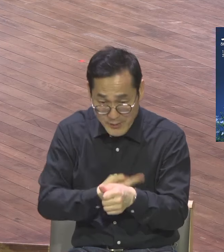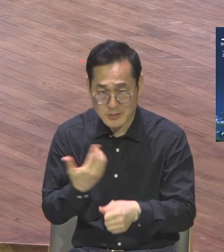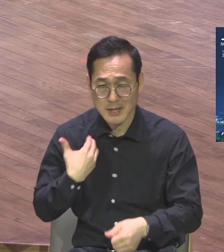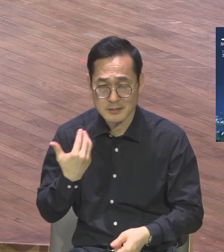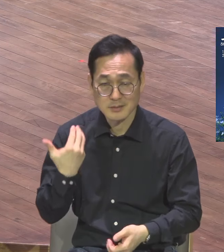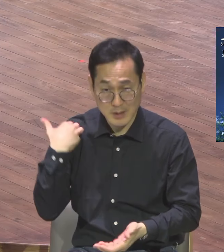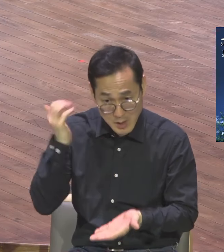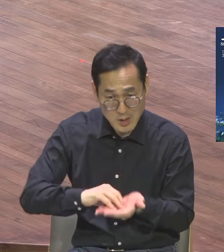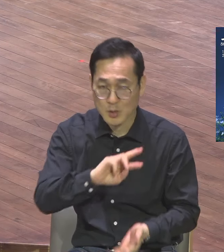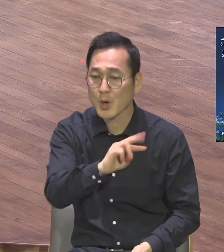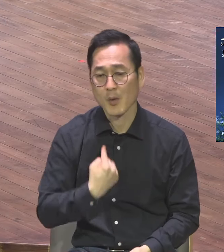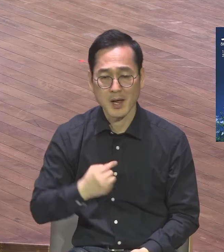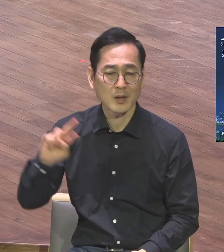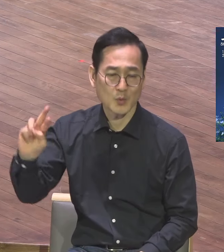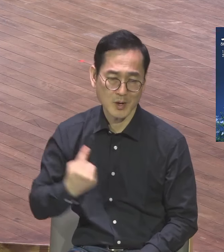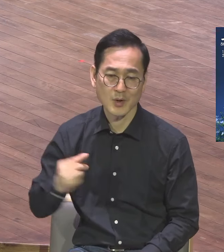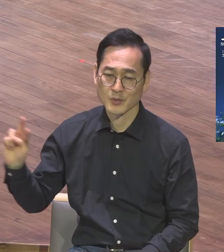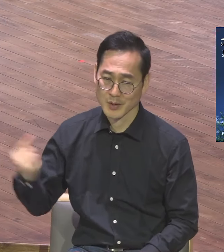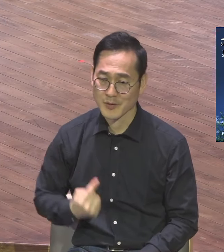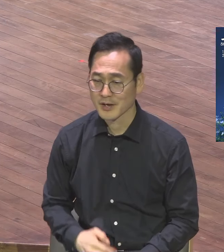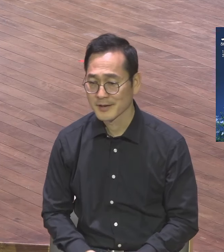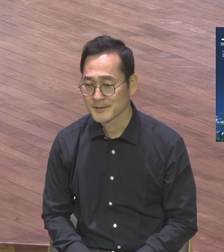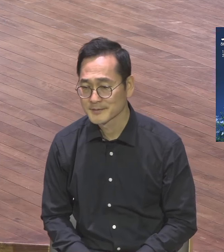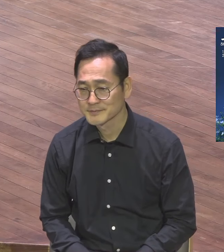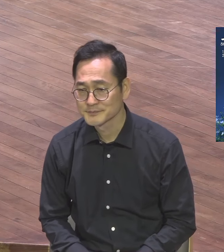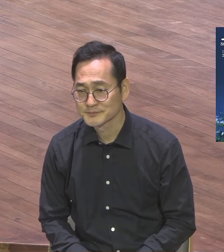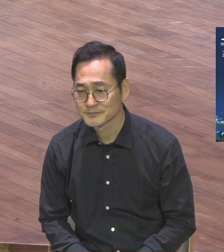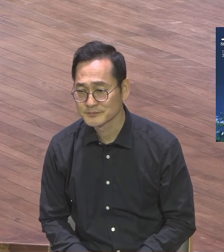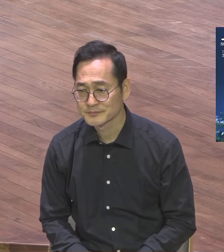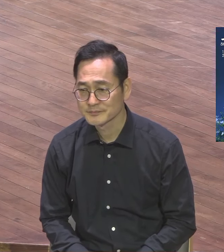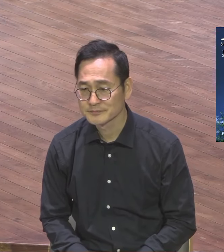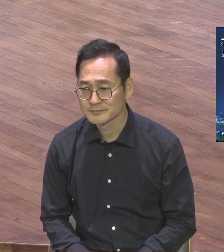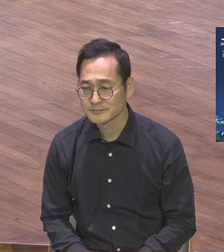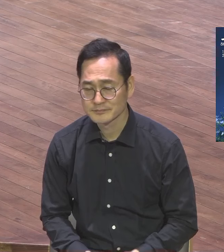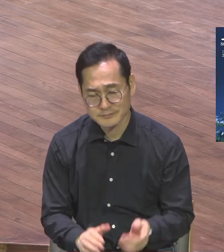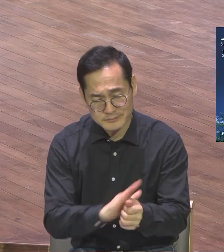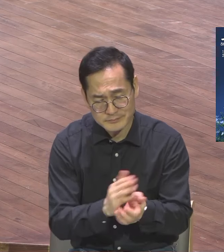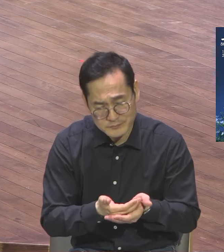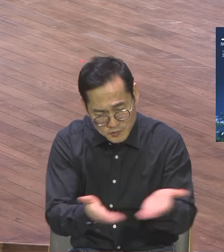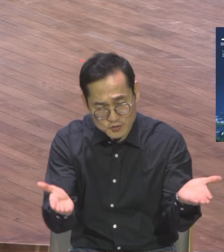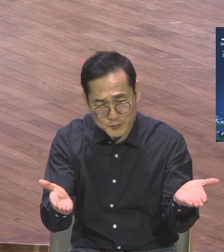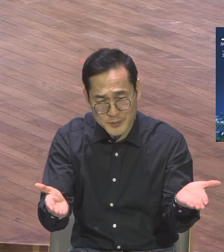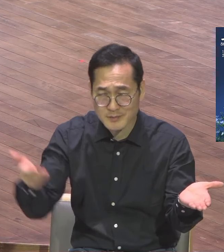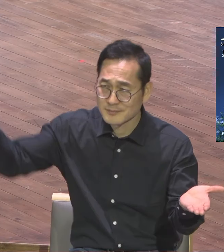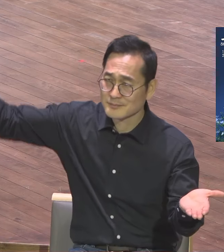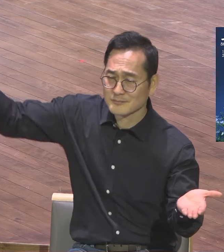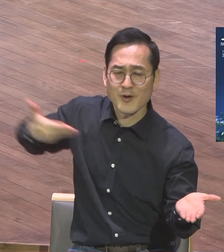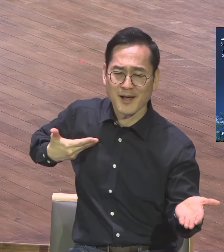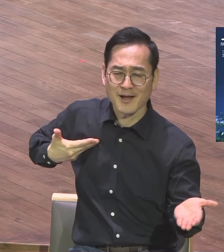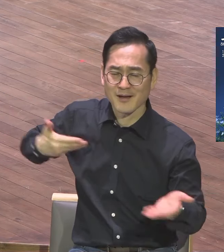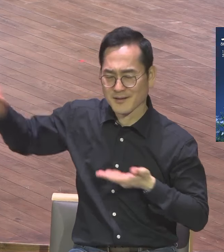것이 됐다는 것입니다. 그 축복 결국 자기 것이 돼요. 그 제가 그걸 체험한 사람이에요.